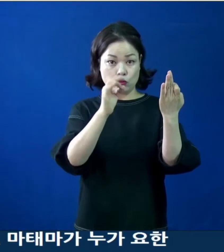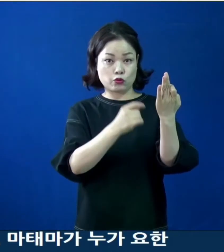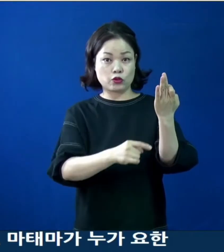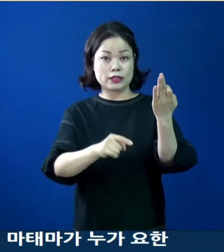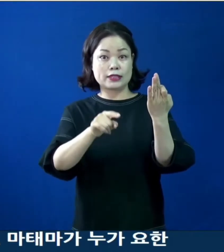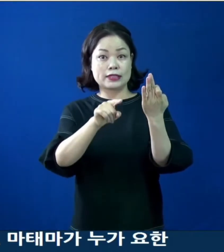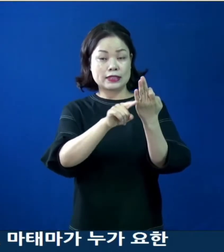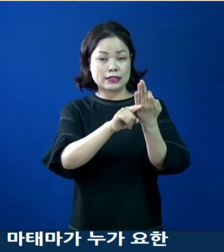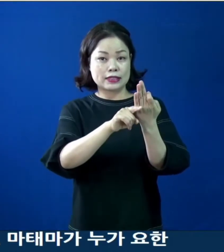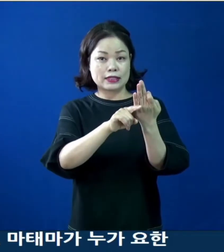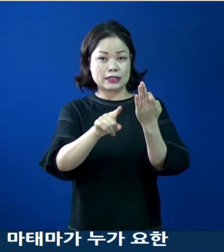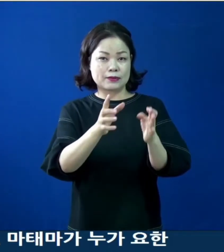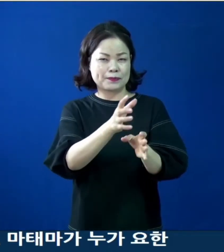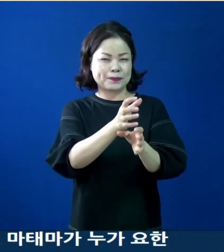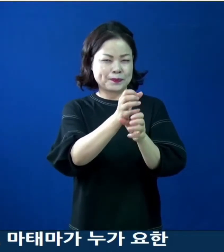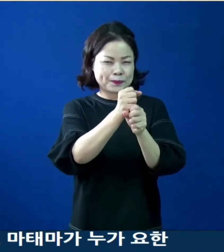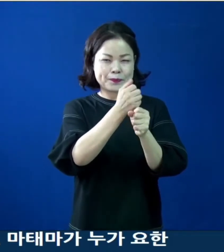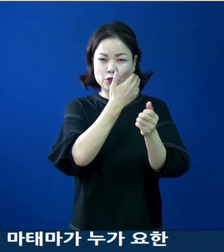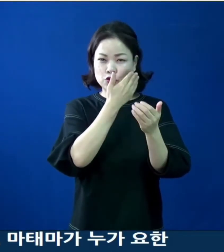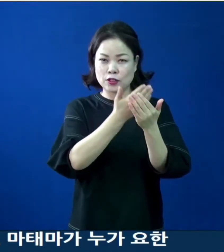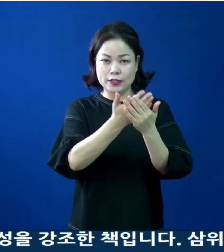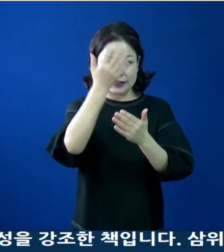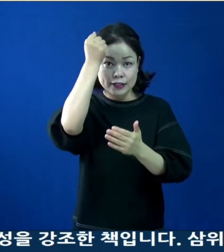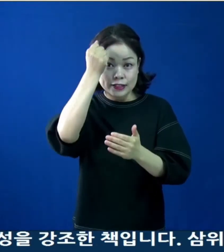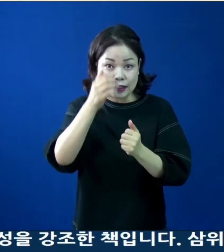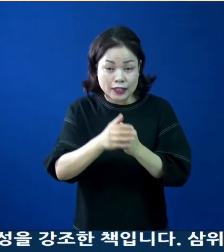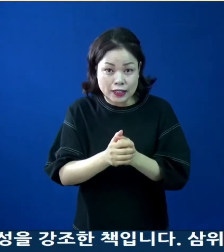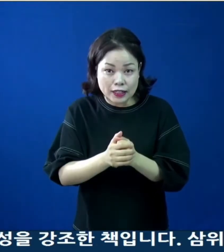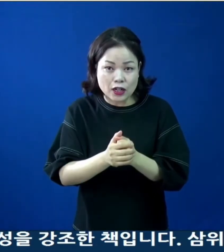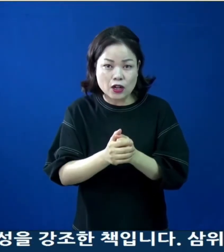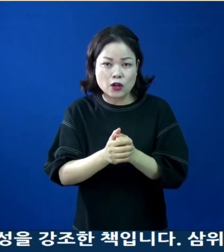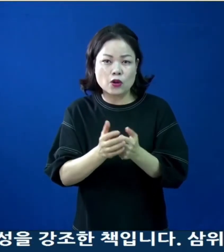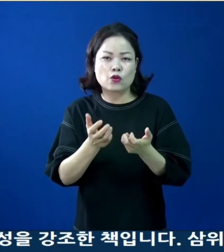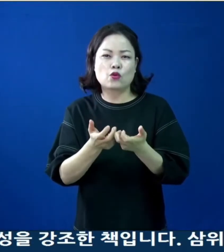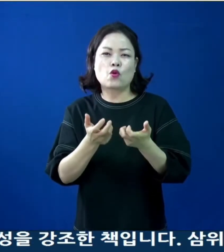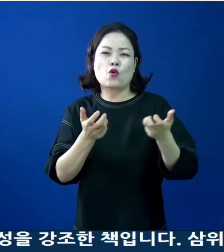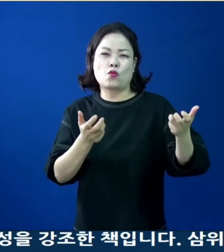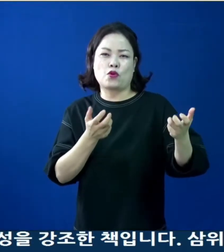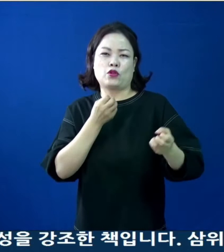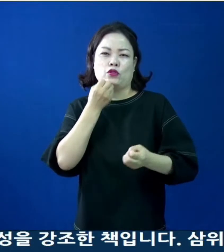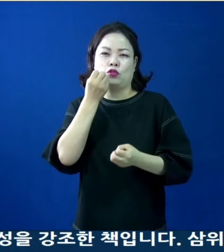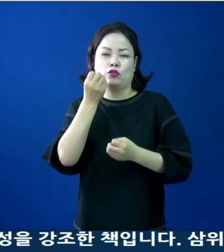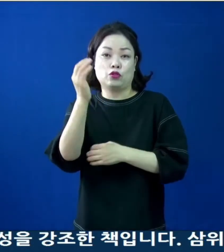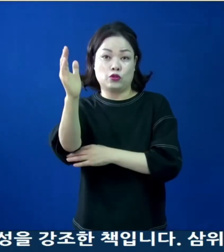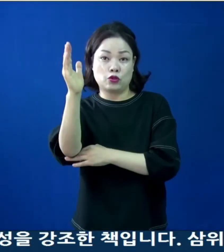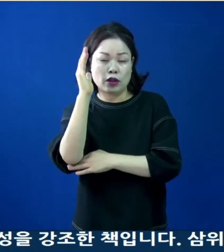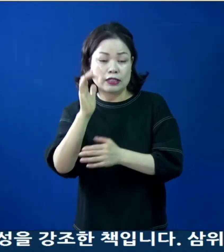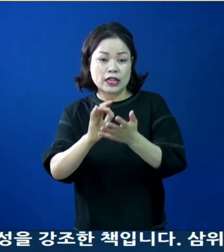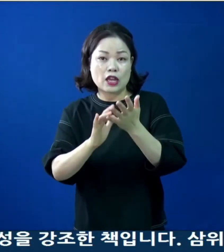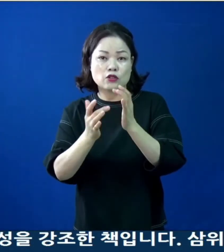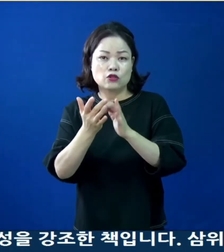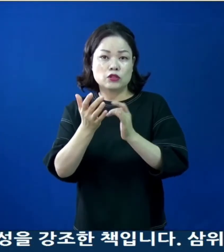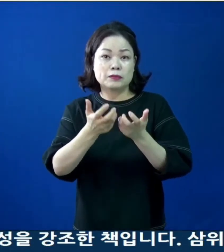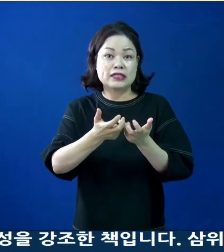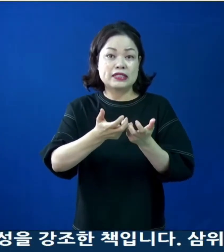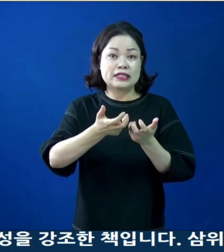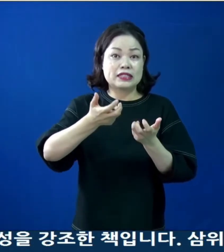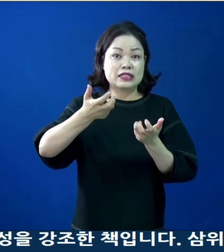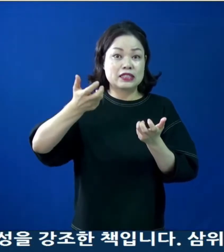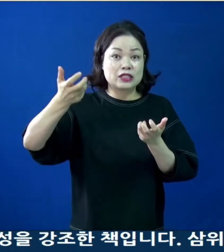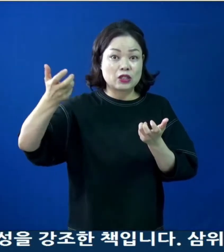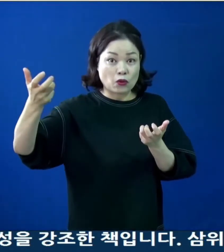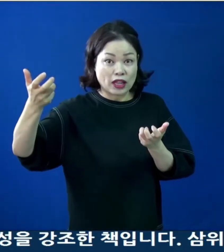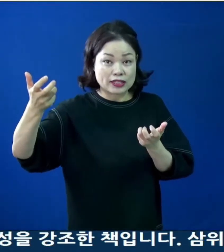한 가지 큰 키워드를 기억하셔야 됩니다. 바로 고별 설교라는 것입니다. 예수님이 떠나신다라는 게 전제가 되어